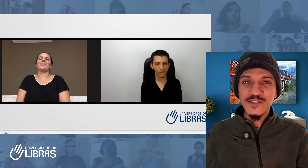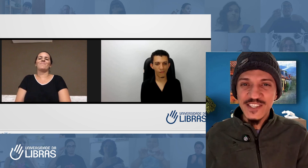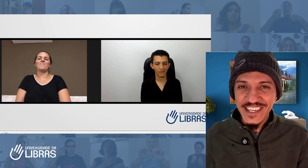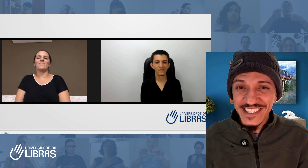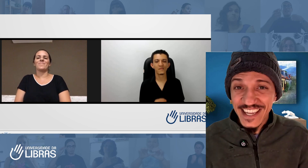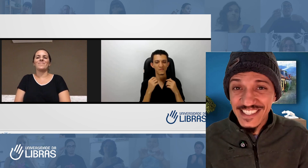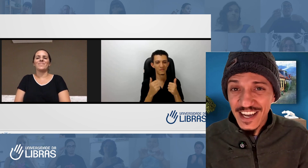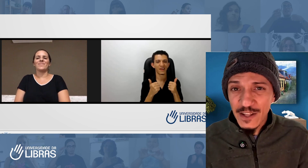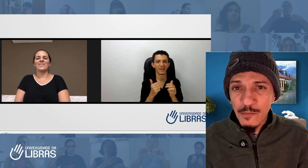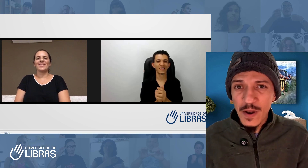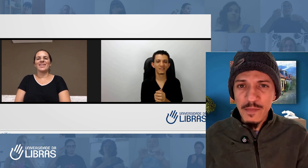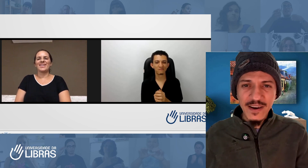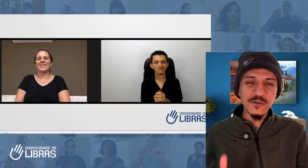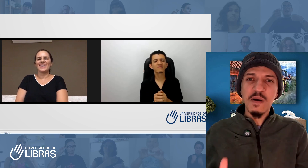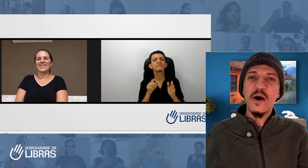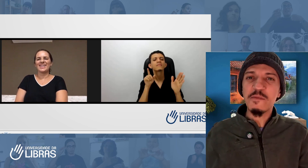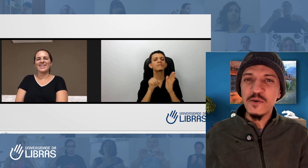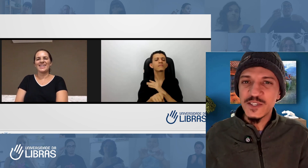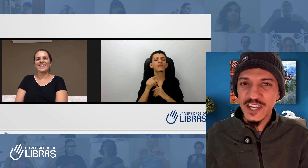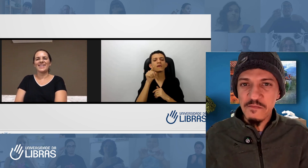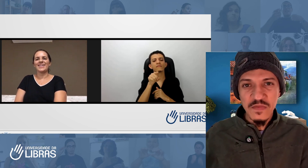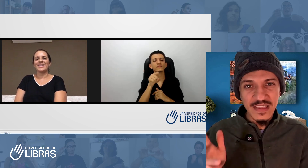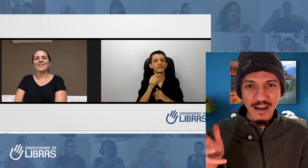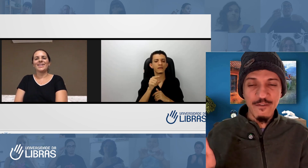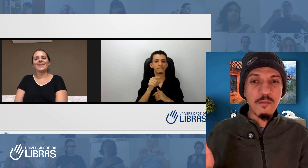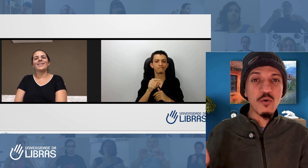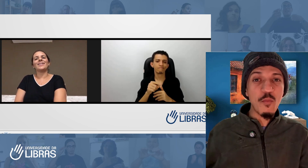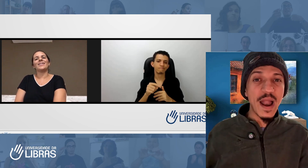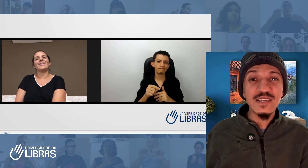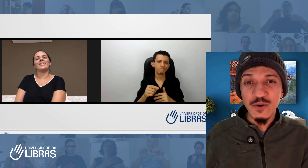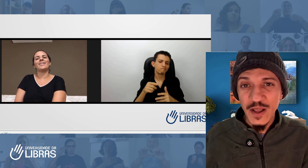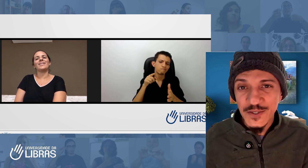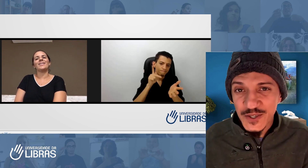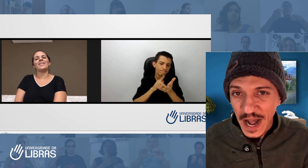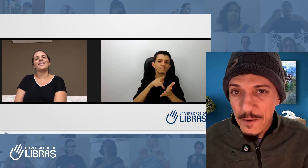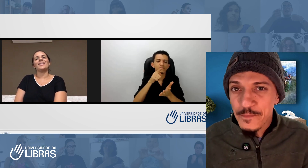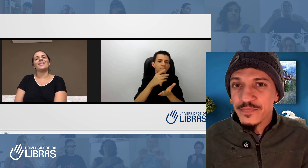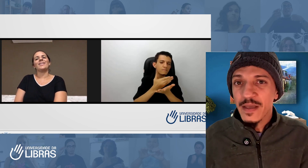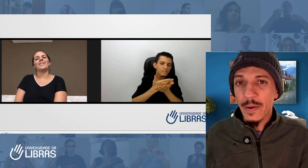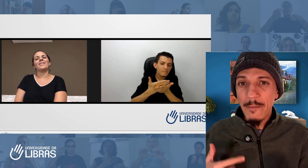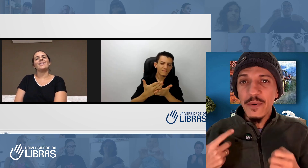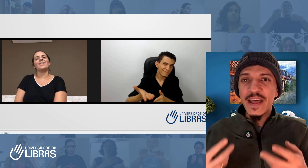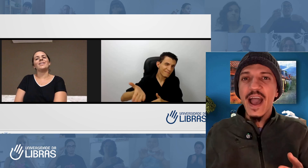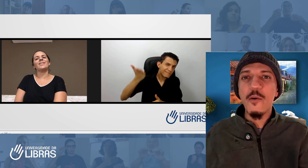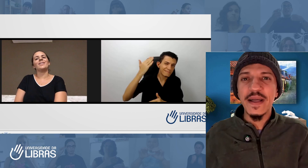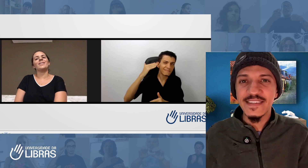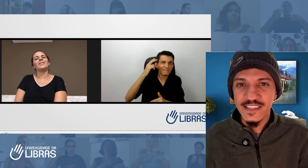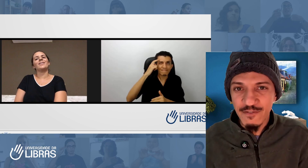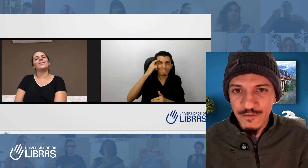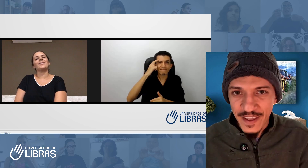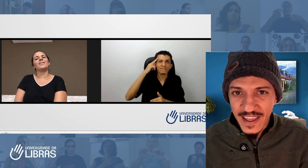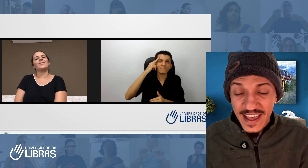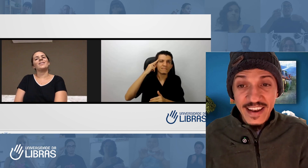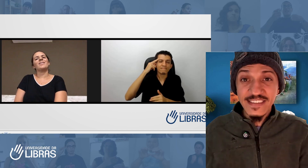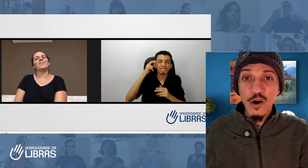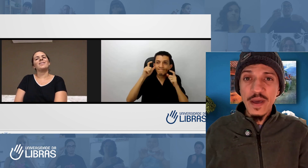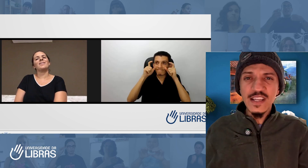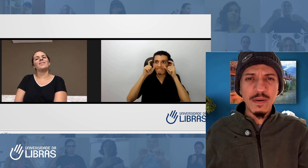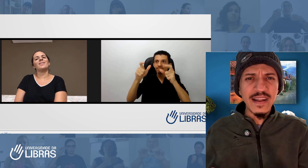dias, dedicando pelo menos 1 hora por dia, da forma como ela escolheu estudar, para poder realmente desenvolver. Inicialmente parecia